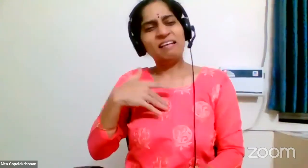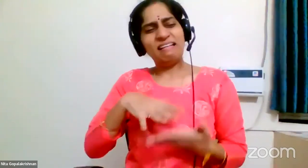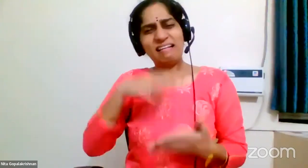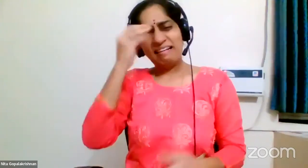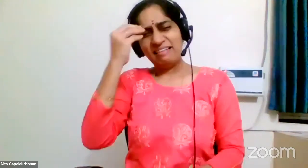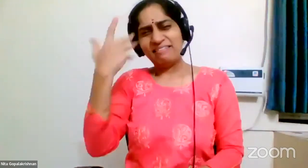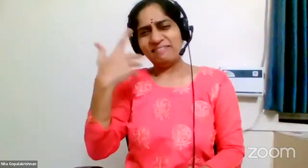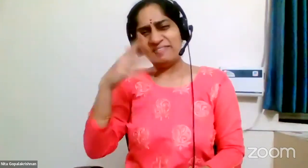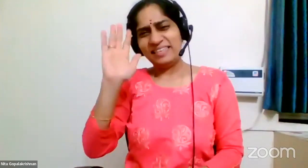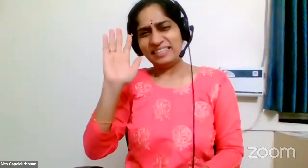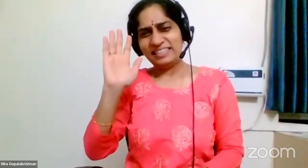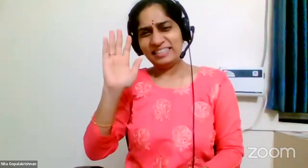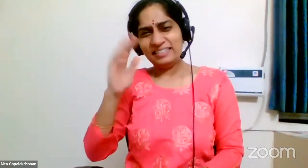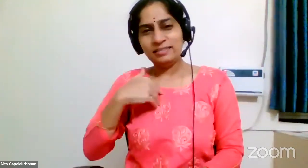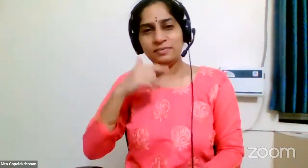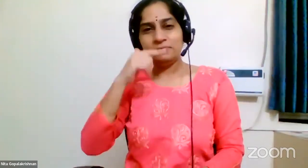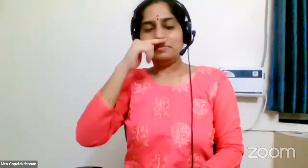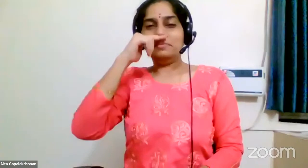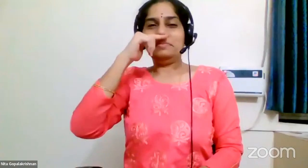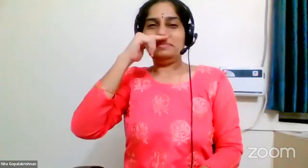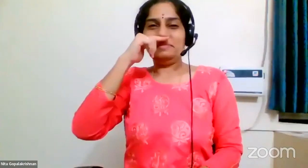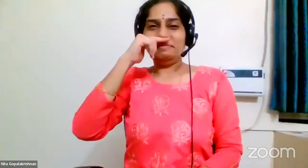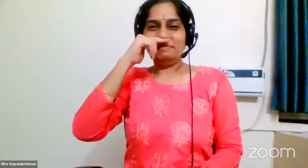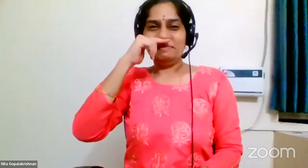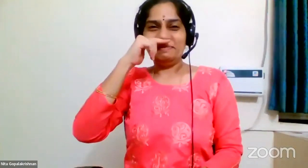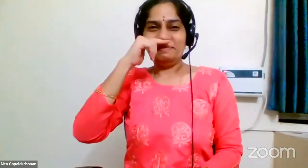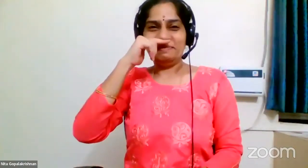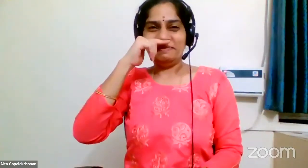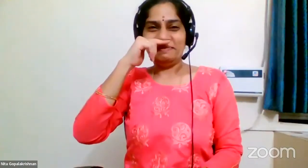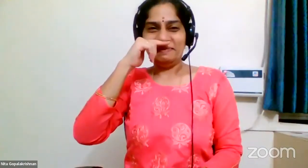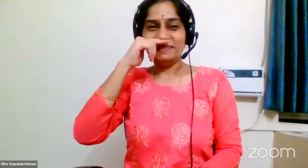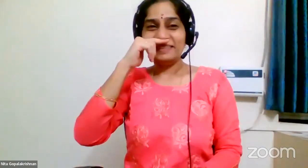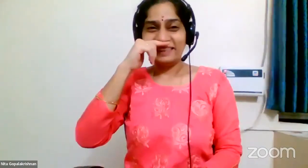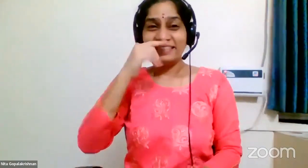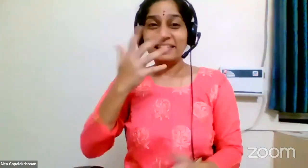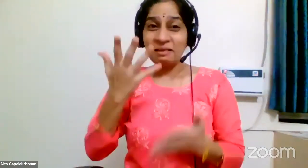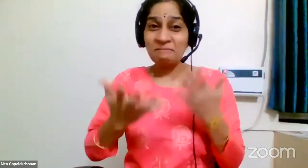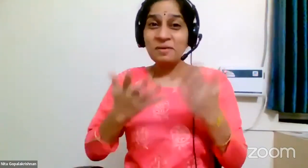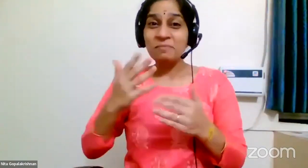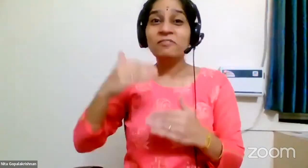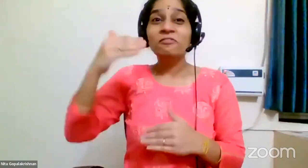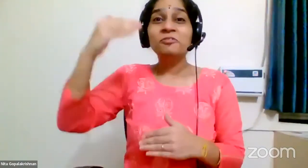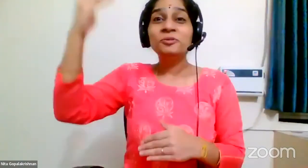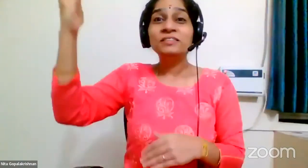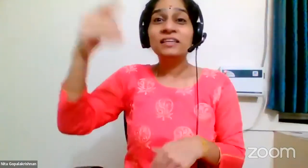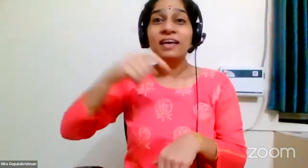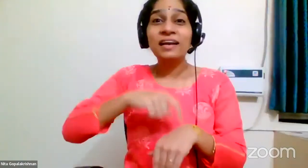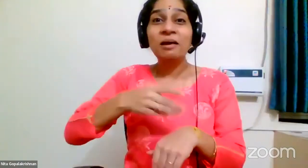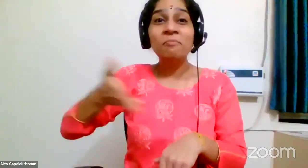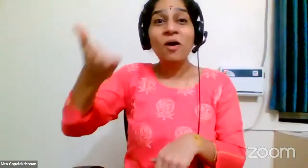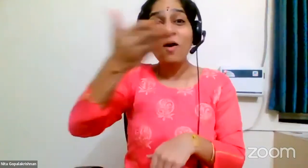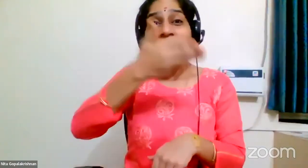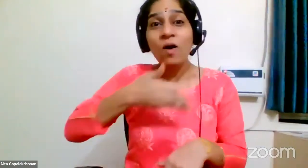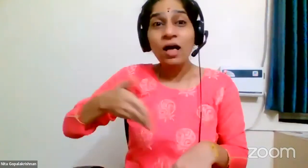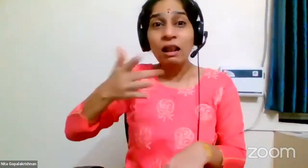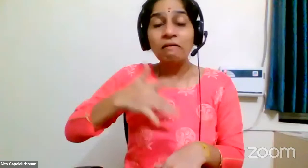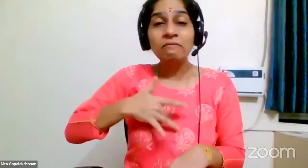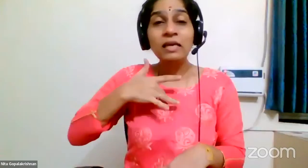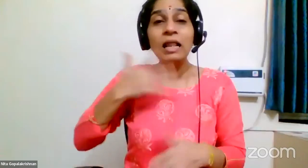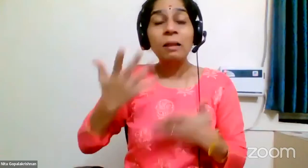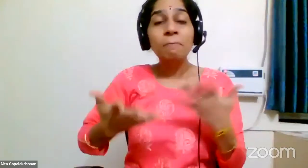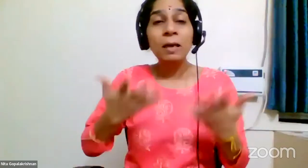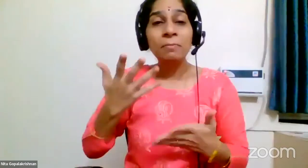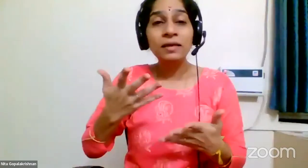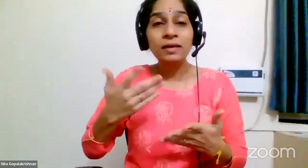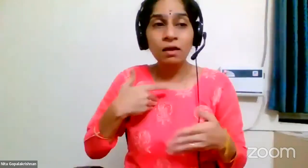मैं ज्ञानी हूँ, मैं सर्वश्रेष्ठ हूँ, तो जितना भी आपने पढ़ा है, सुना है, भगवान नाम जप किया है, वो सब वेस्ट